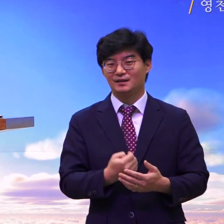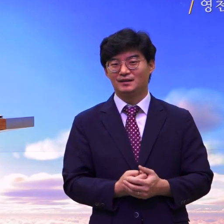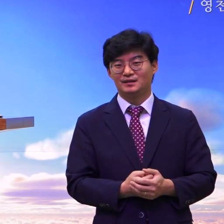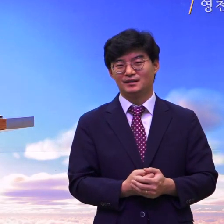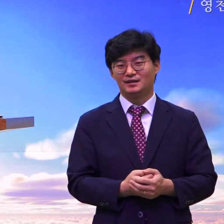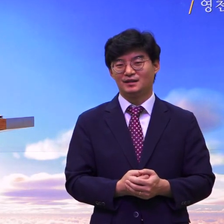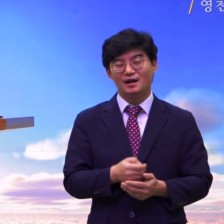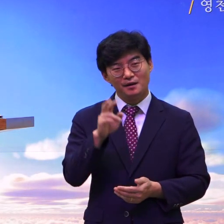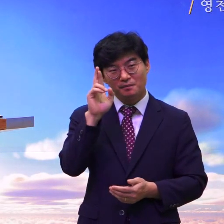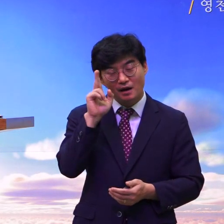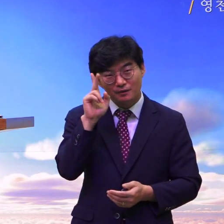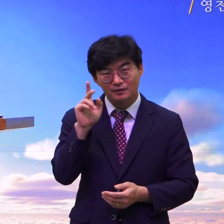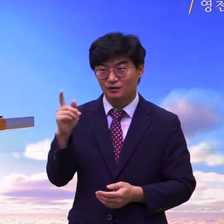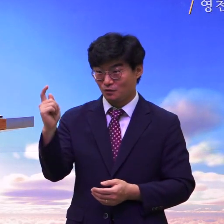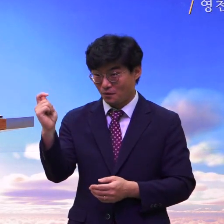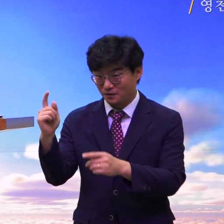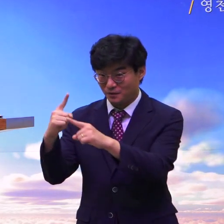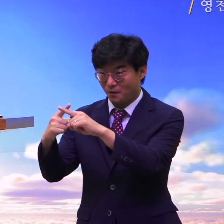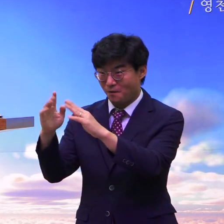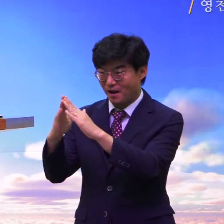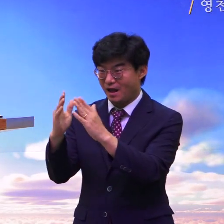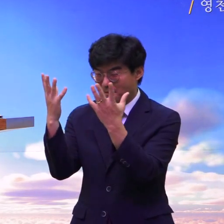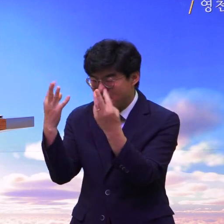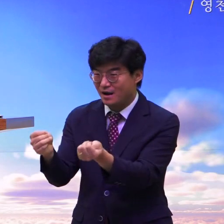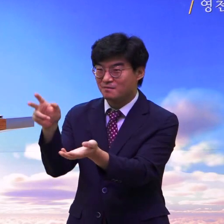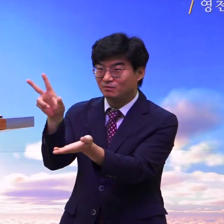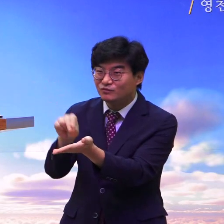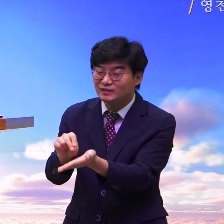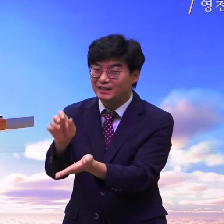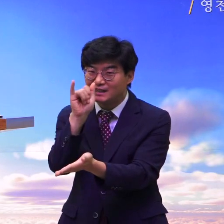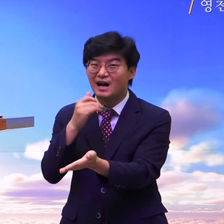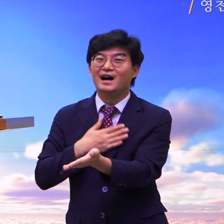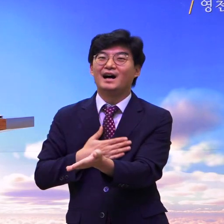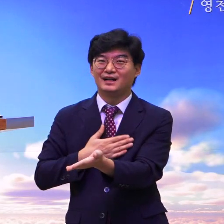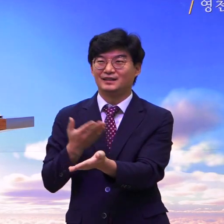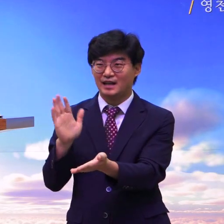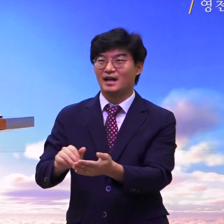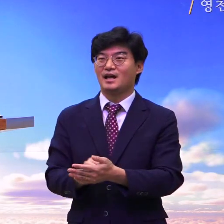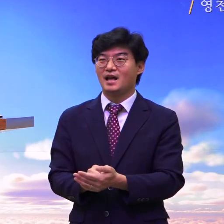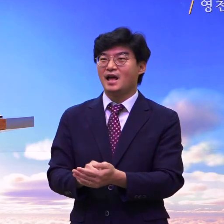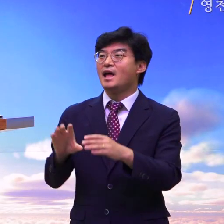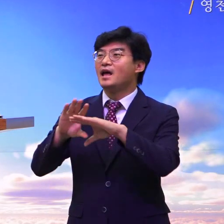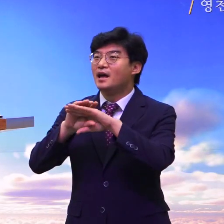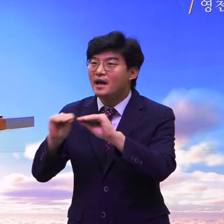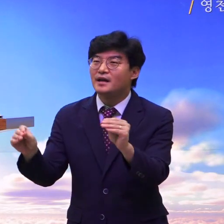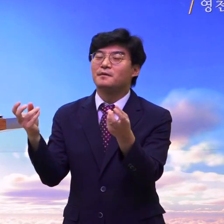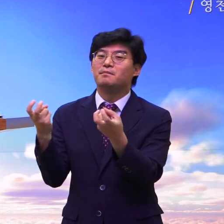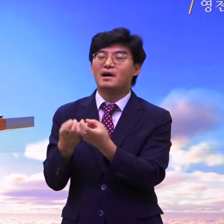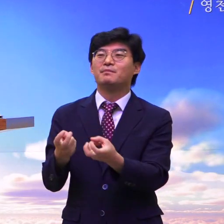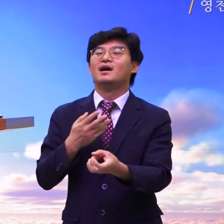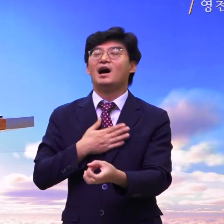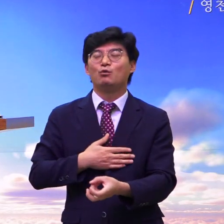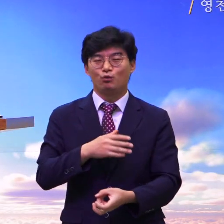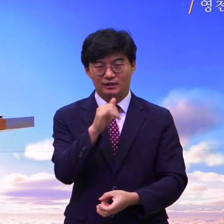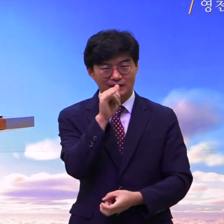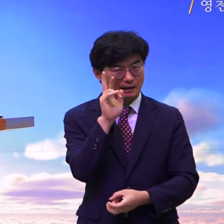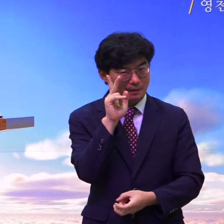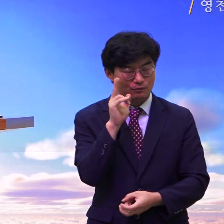바울은 고린도 교회가 분명히 많은 문제가 있지만 이 문제를 극복할 수 있는 방법이 있다는 것을 믿었기